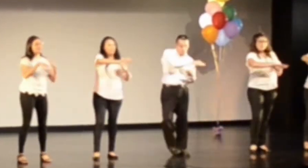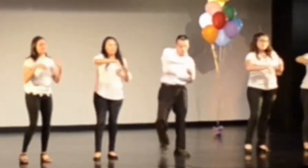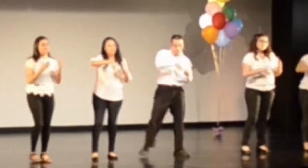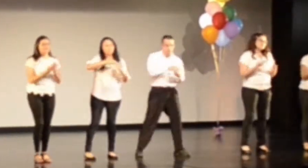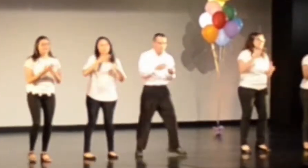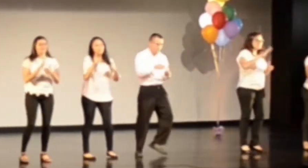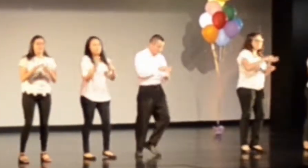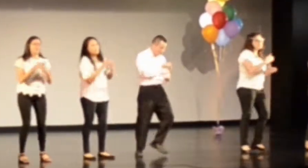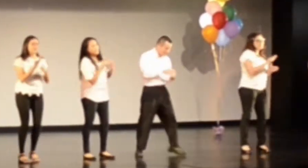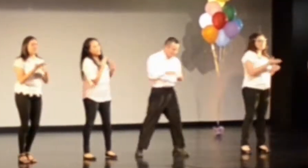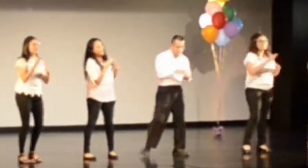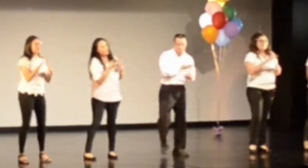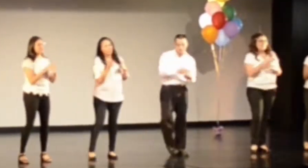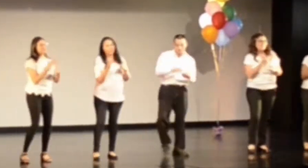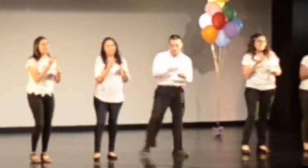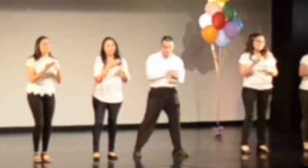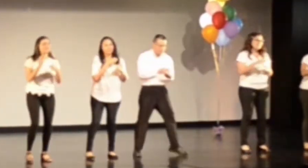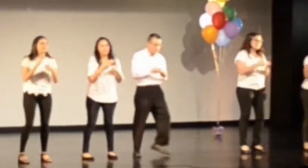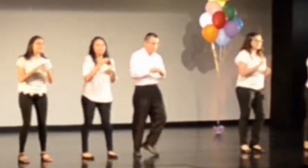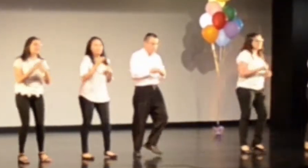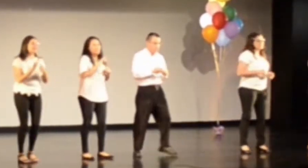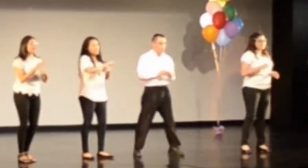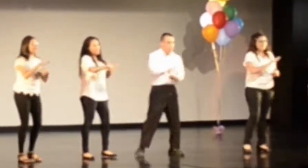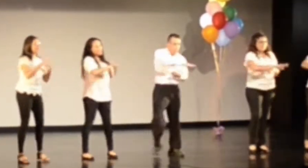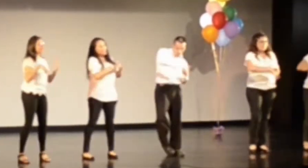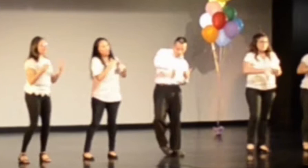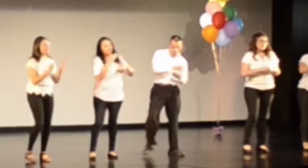Todo es compartir y todo es